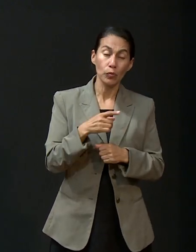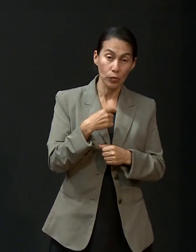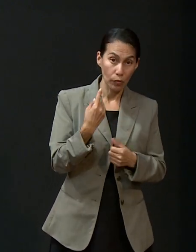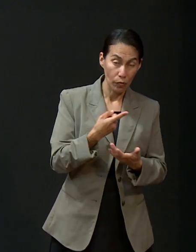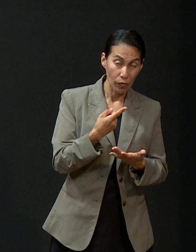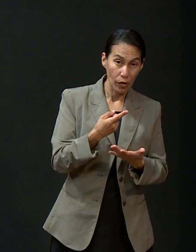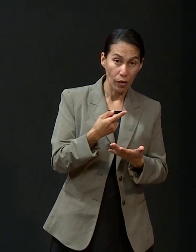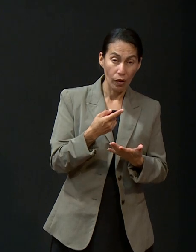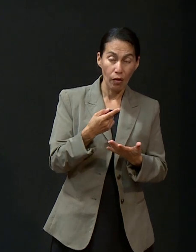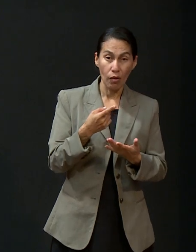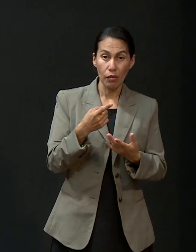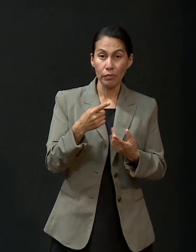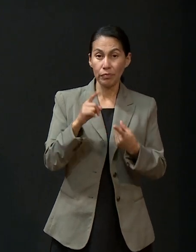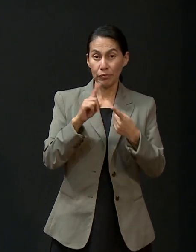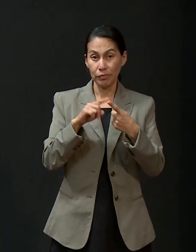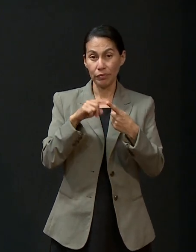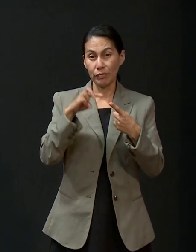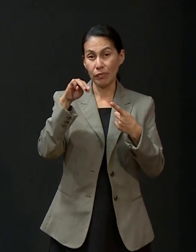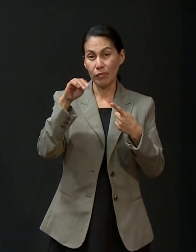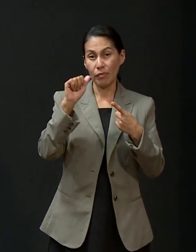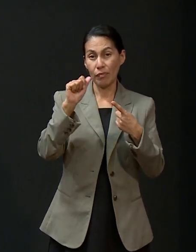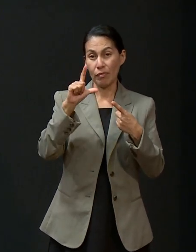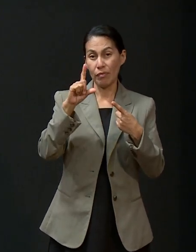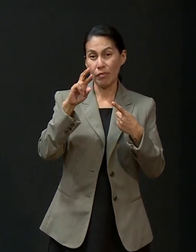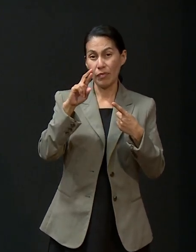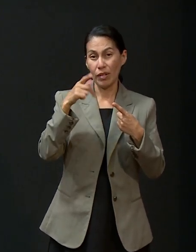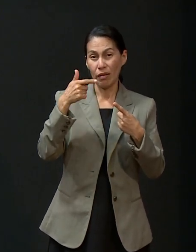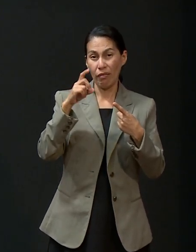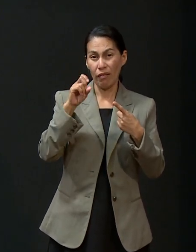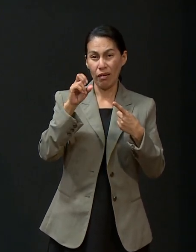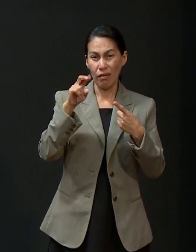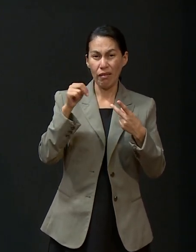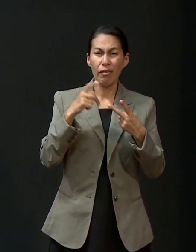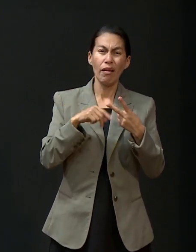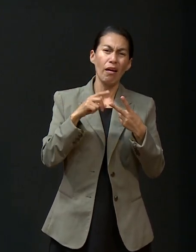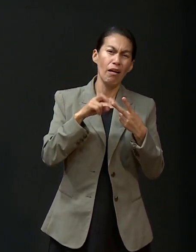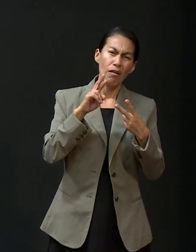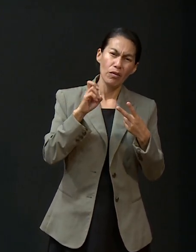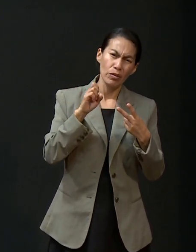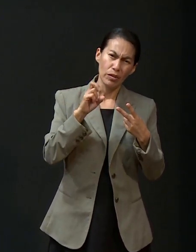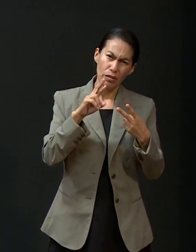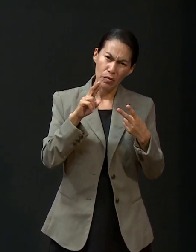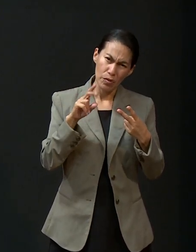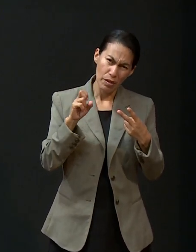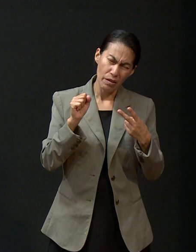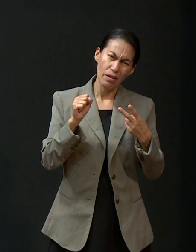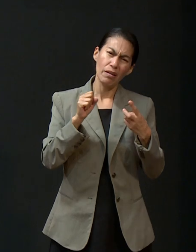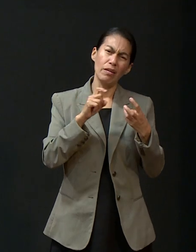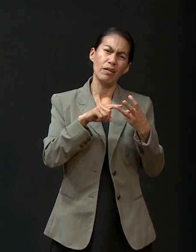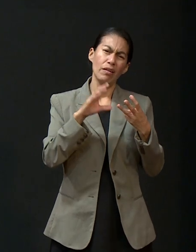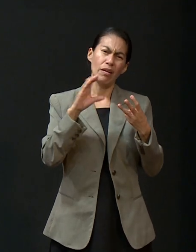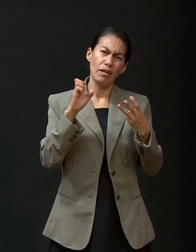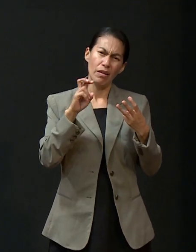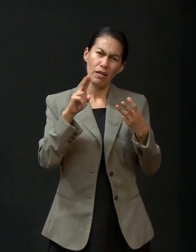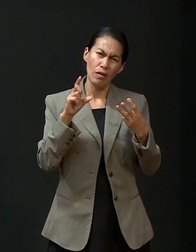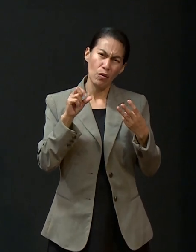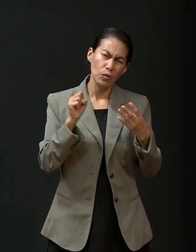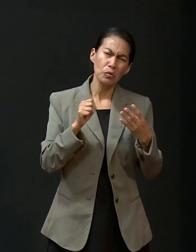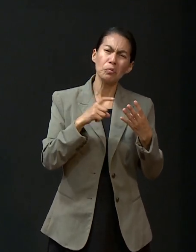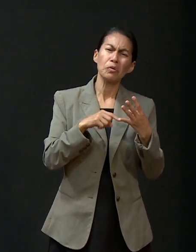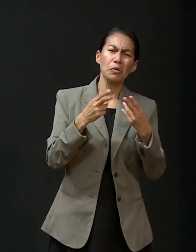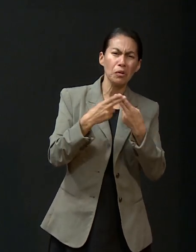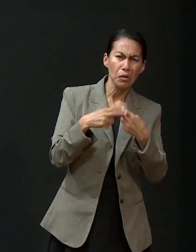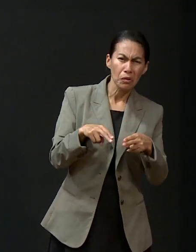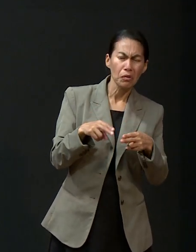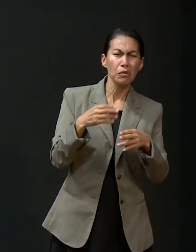Magdalena A Rosalba A Carlos A los nietos A los familiares